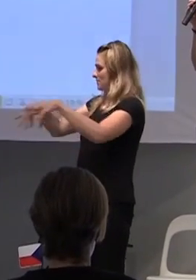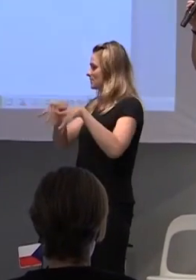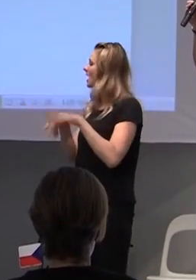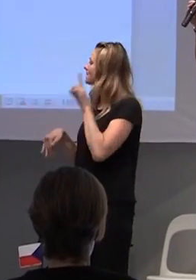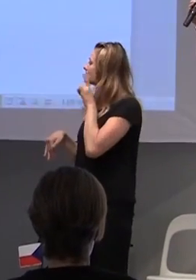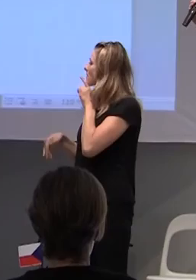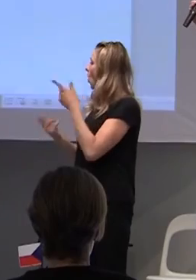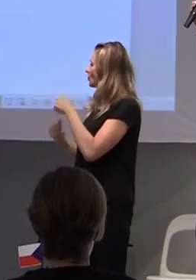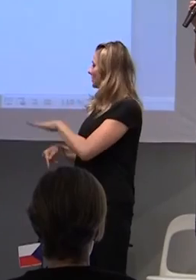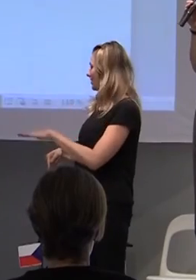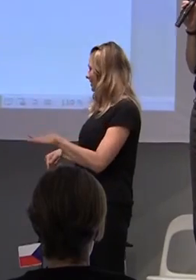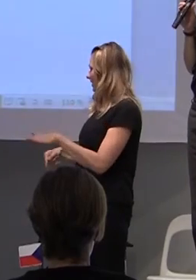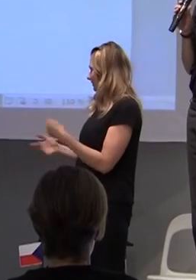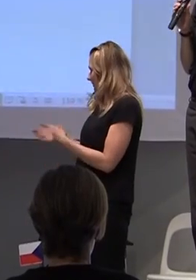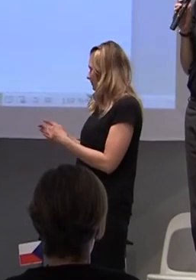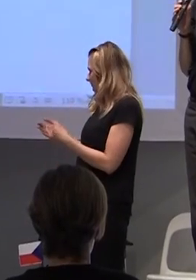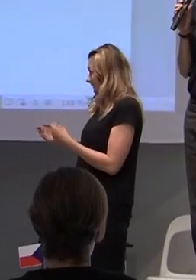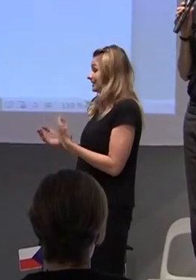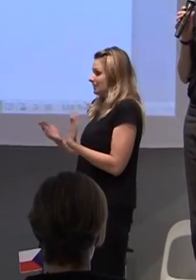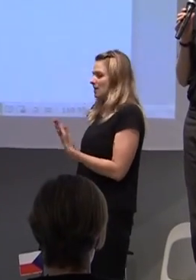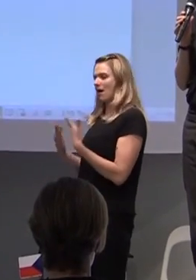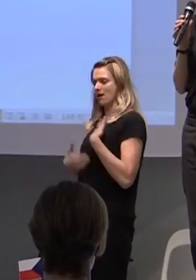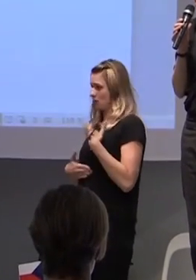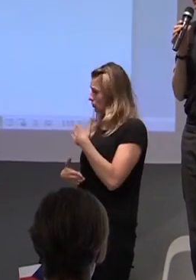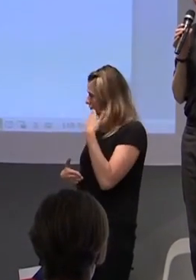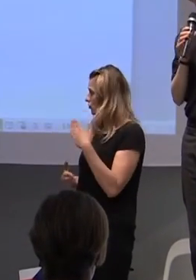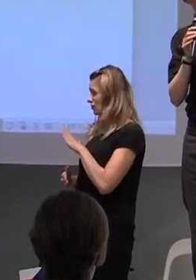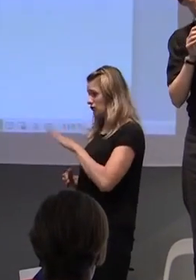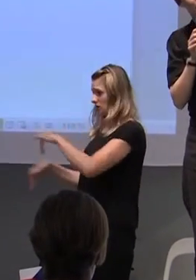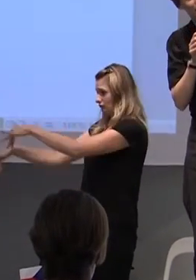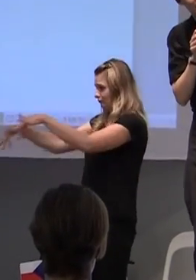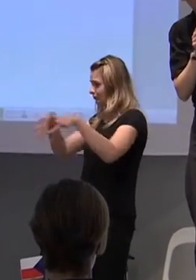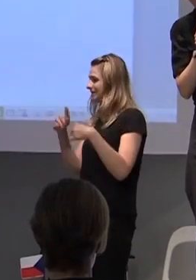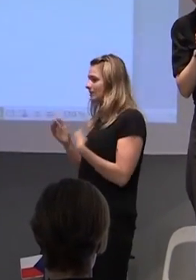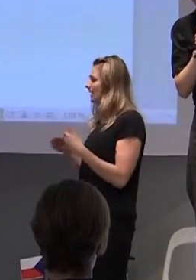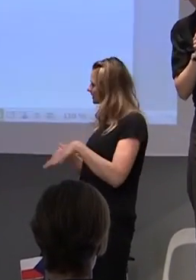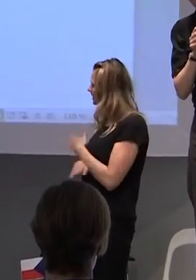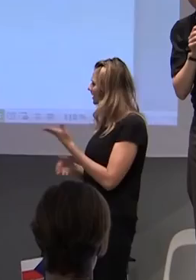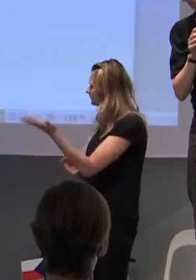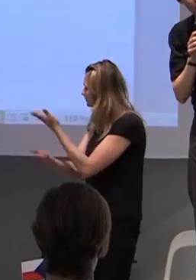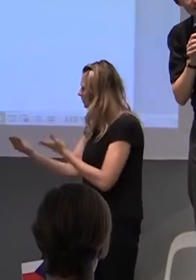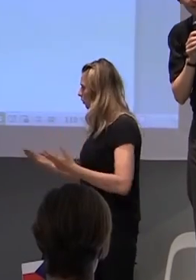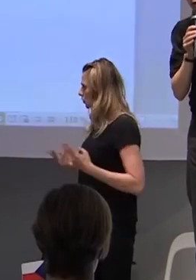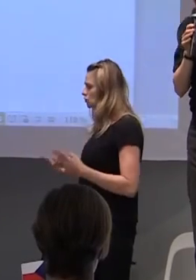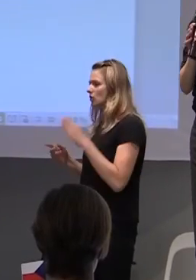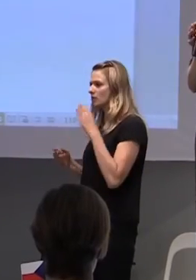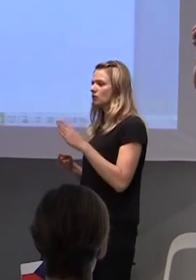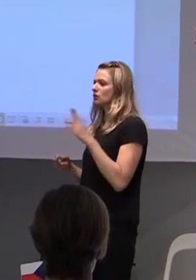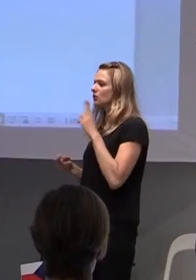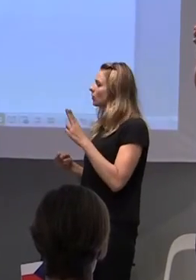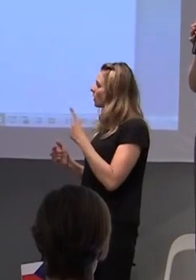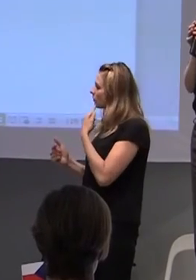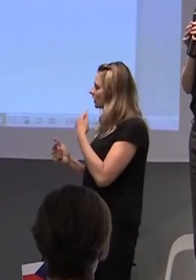nebo s nevýhodněním a všem jsem byla velmi vděčná za to, že tam byly, protože ty následné zkušenosti byly neuvěřitelné. Opakuje se